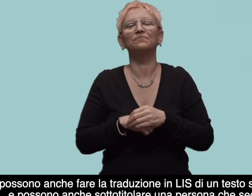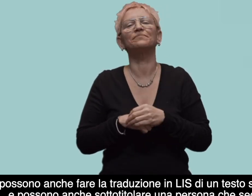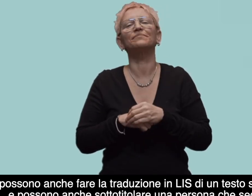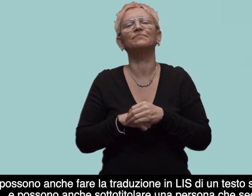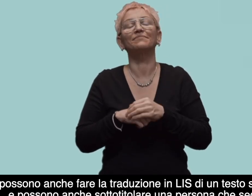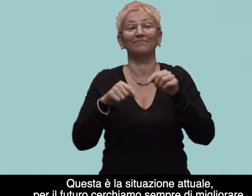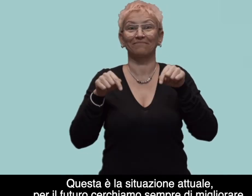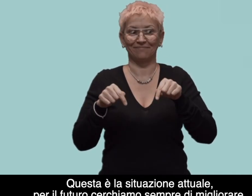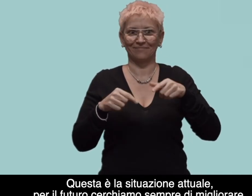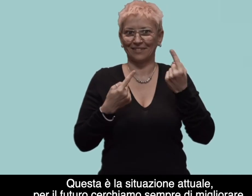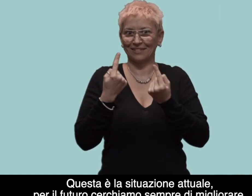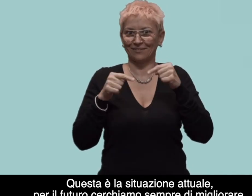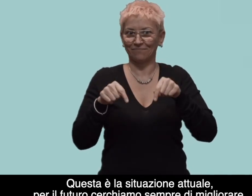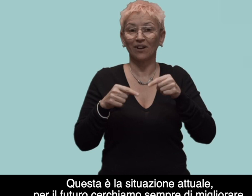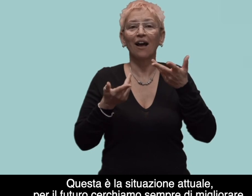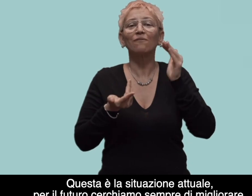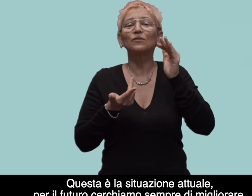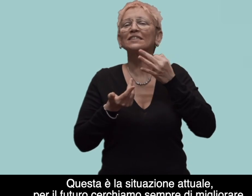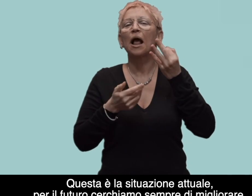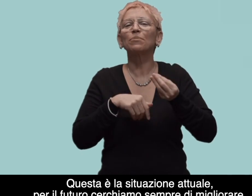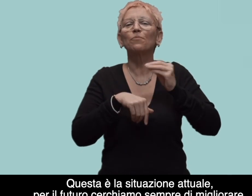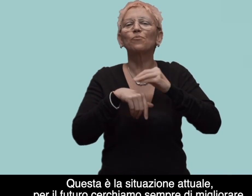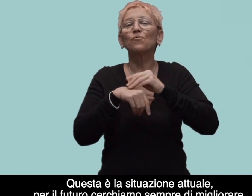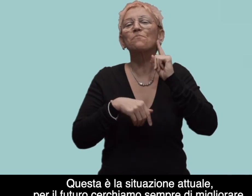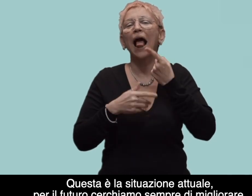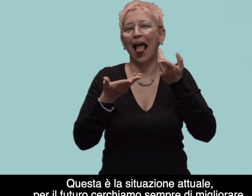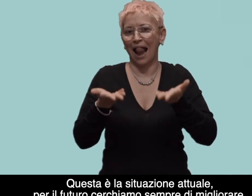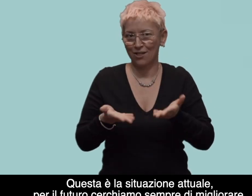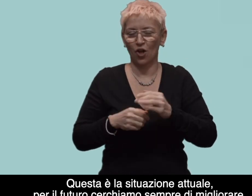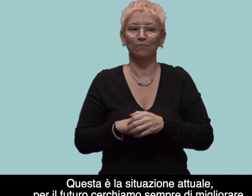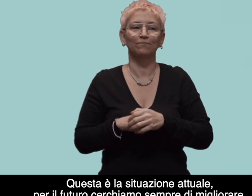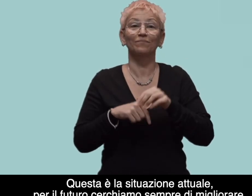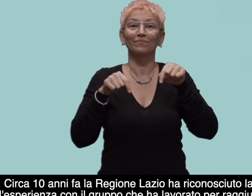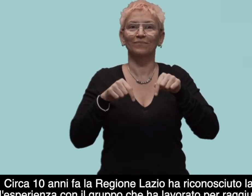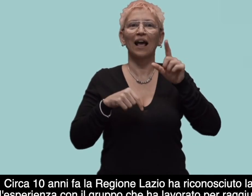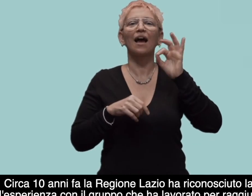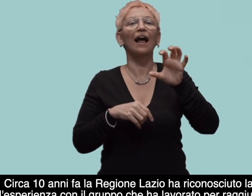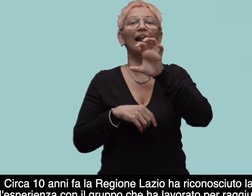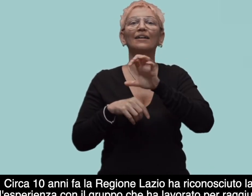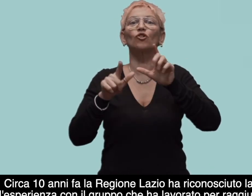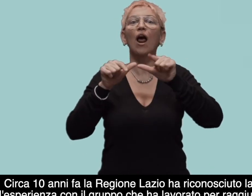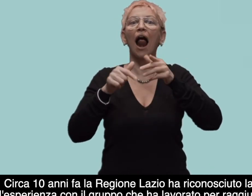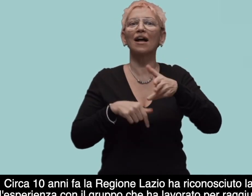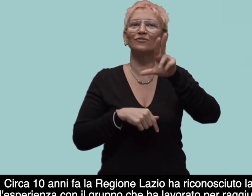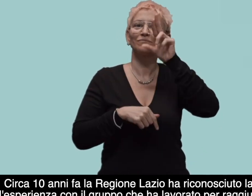questa è la situazione attuale per il futuro cerchiamo sempre di migliorare circa 10 anni fa la regione lazio ha